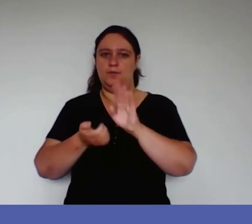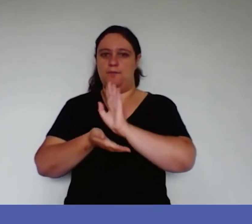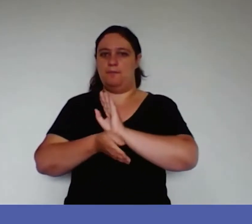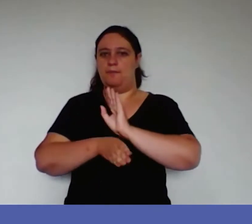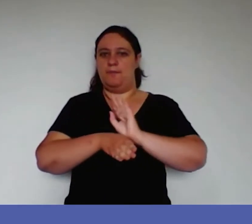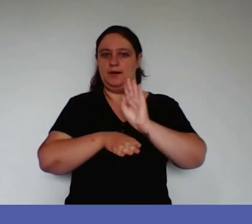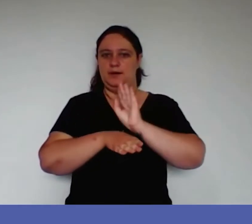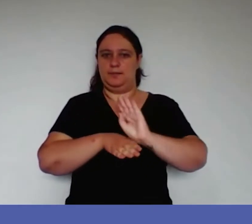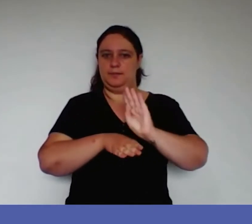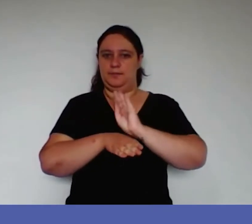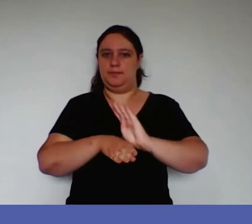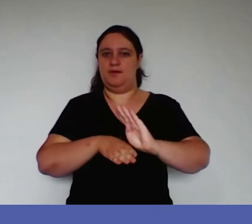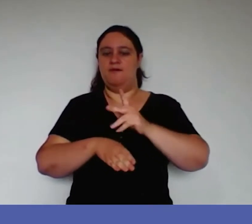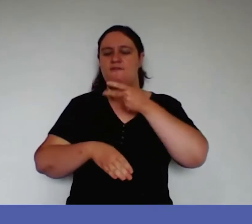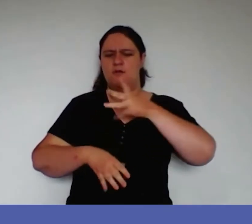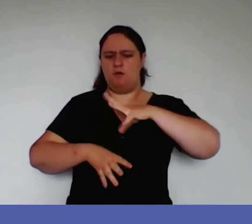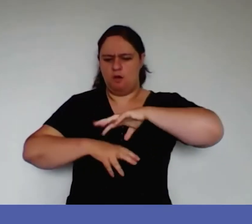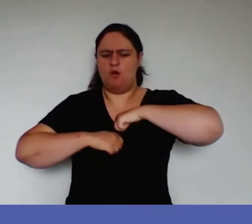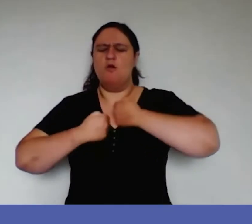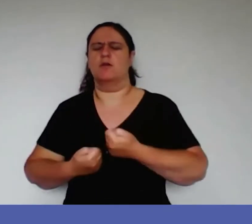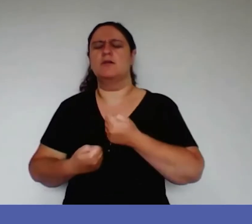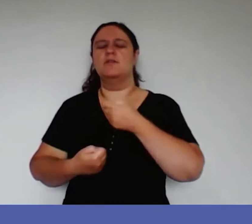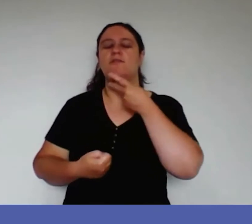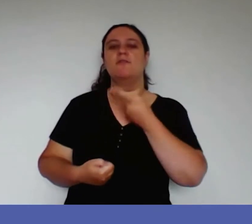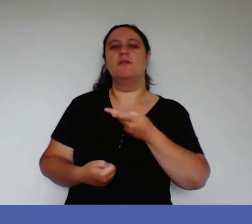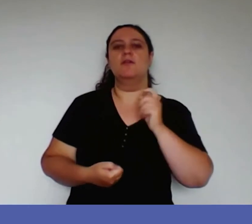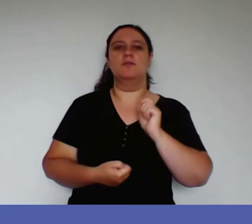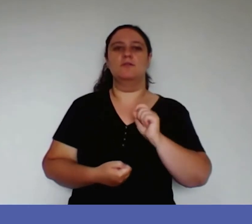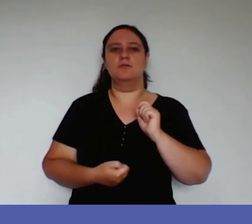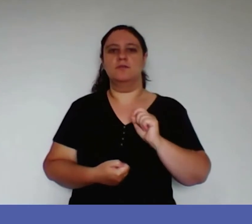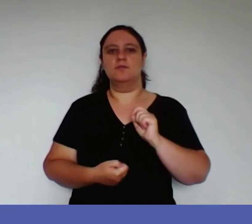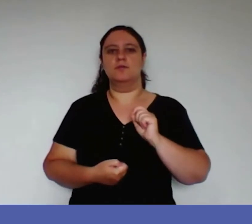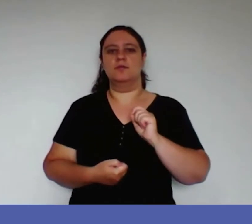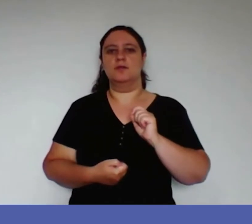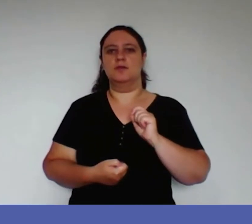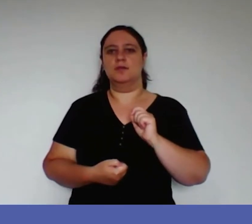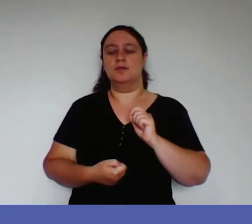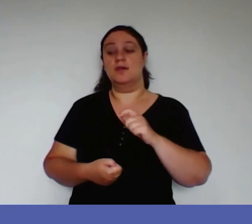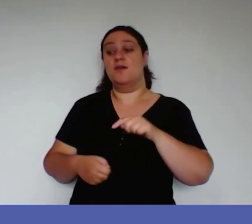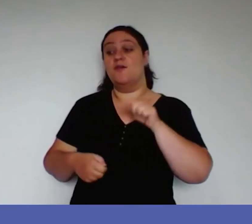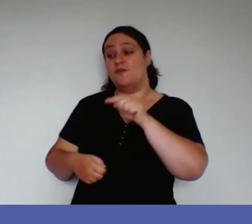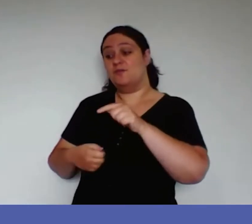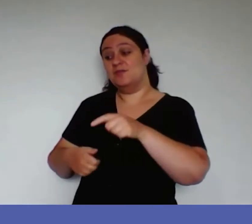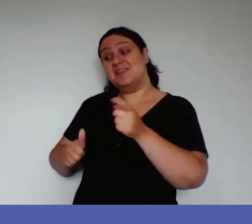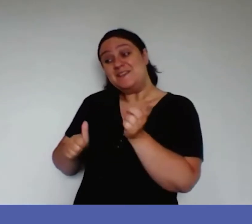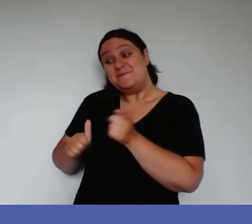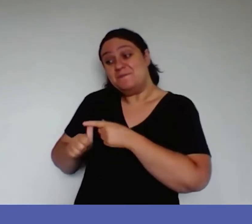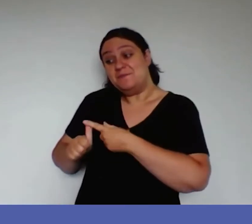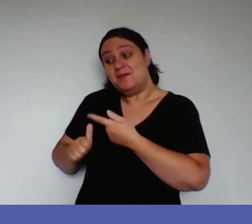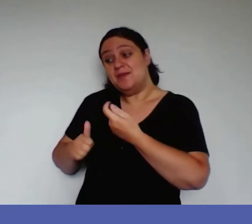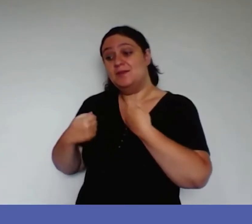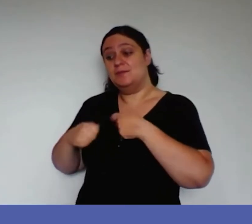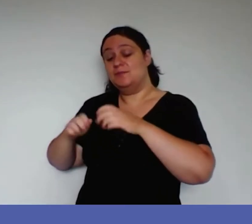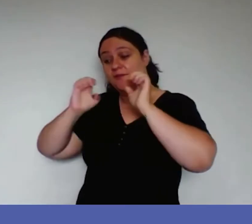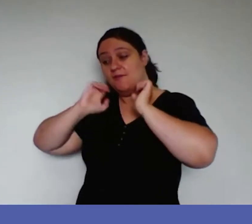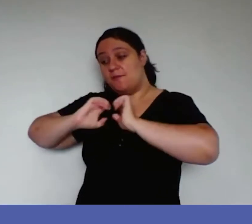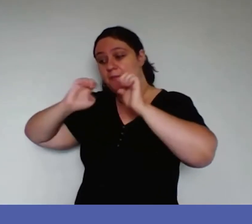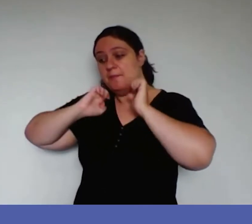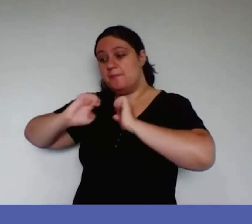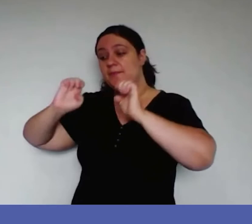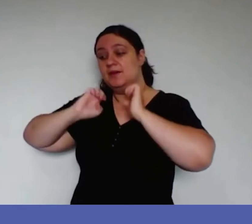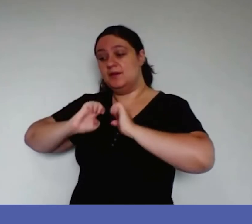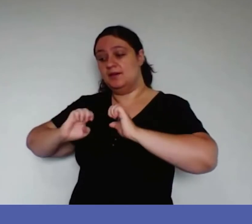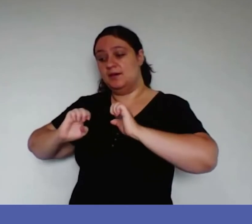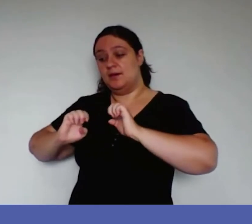disseram: cumpria que a vós outros em primeiro lugar fosse pregada a palavra de Deus, mas posto